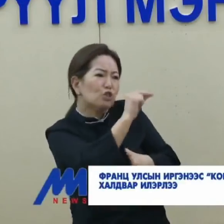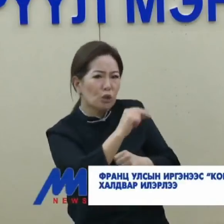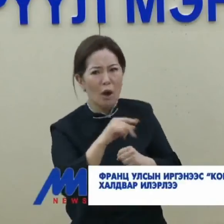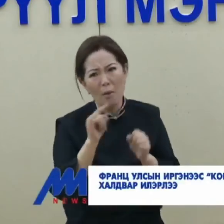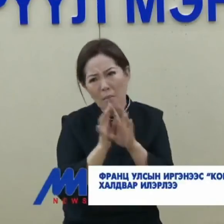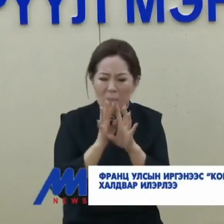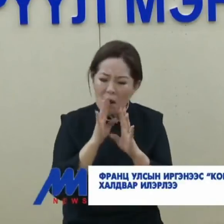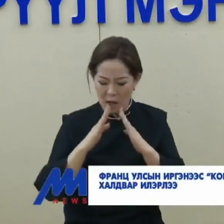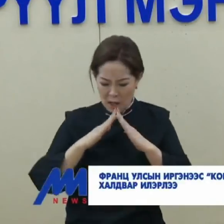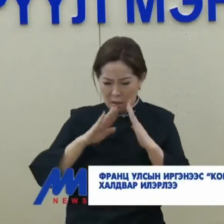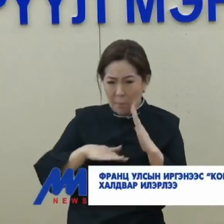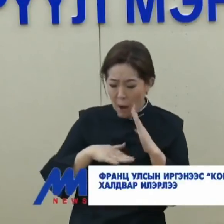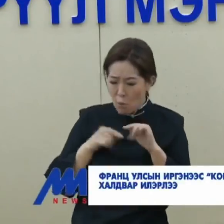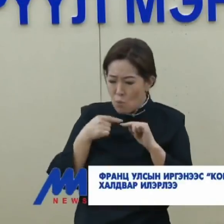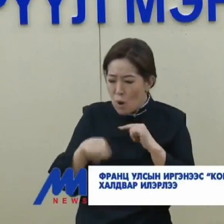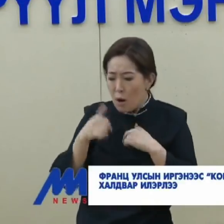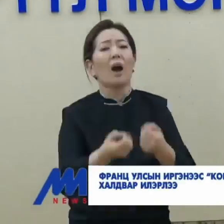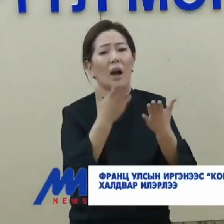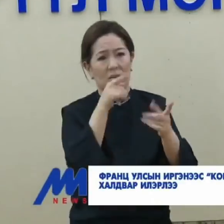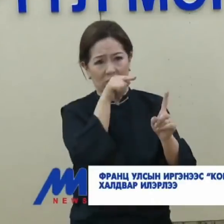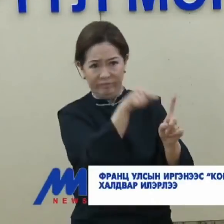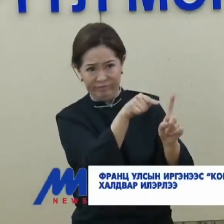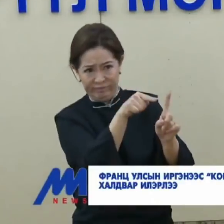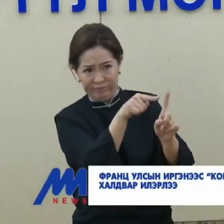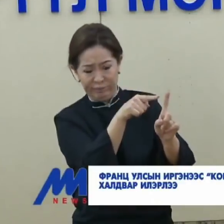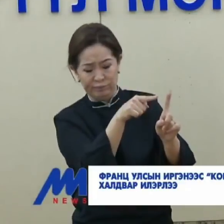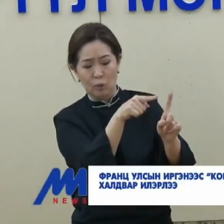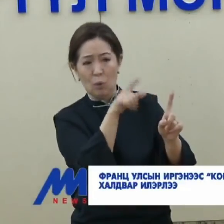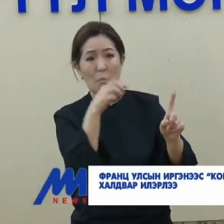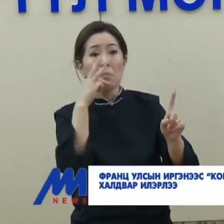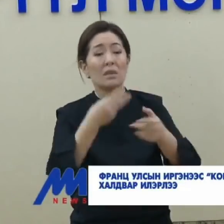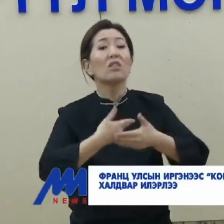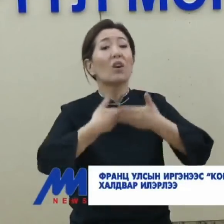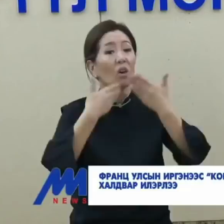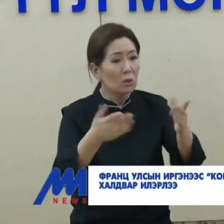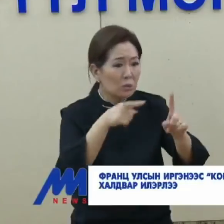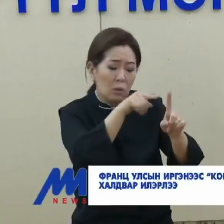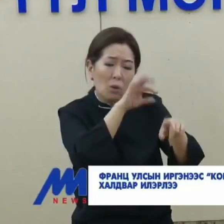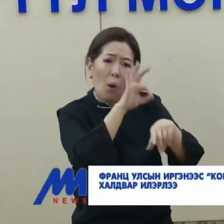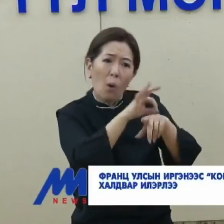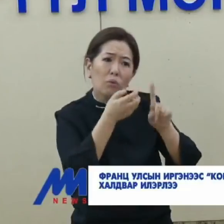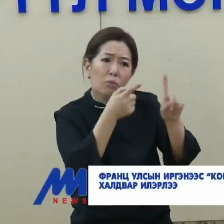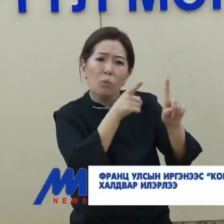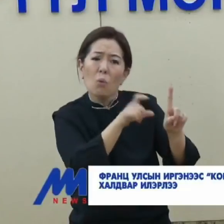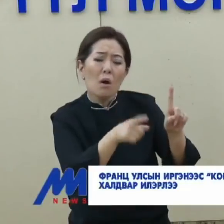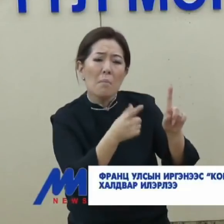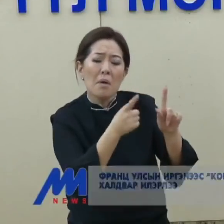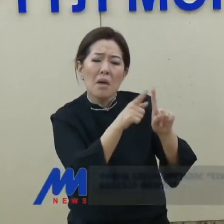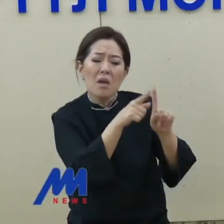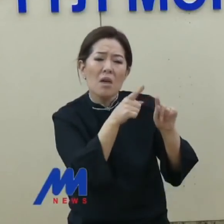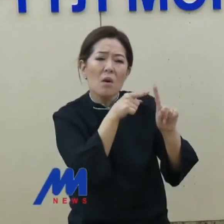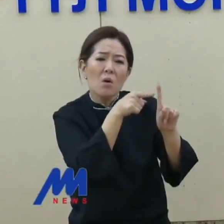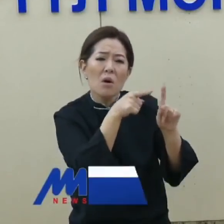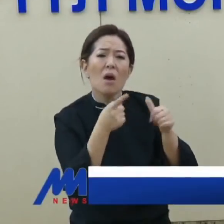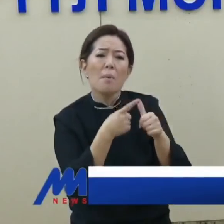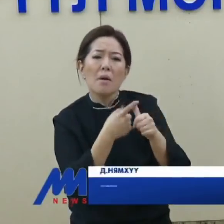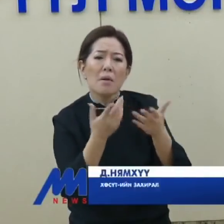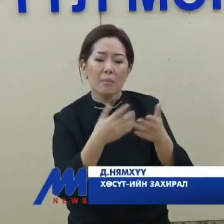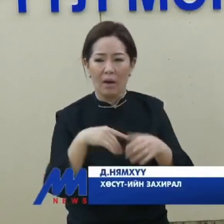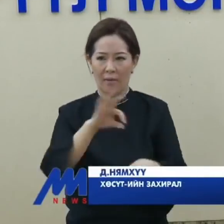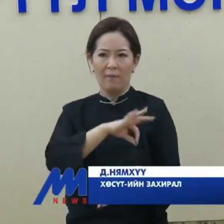ойр байгаа өрхийн эмнэлэгтэй мэдээлж байна. За энэ батлагдсан тохиолдол Франц улсаас зөвөрлөгдөн орж